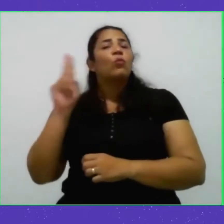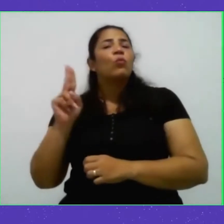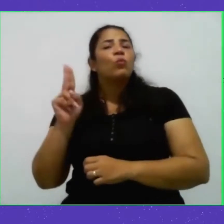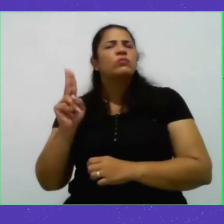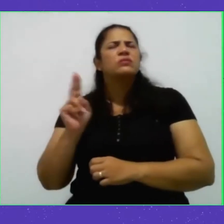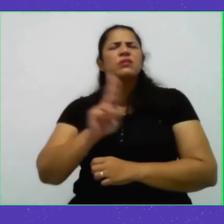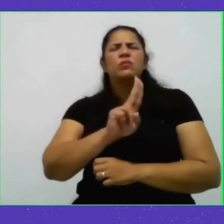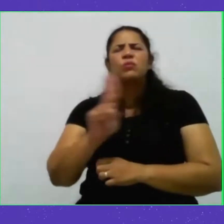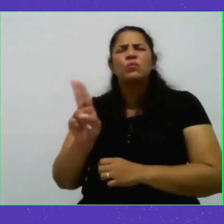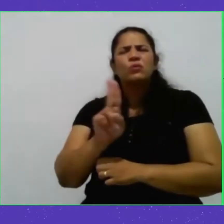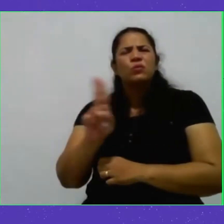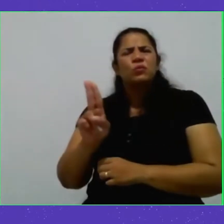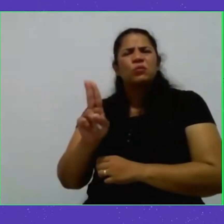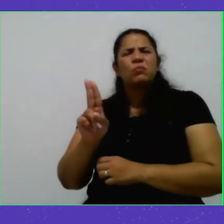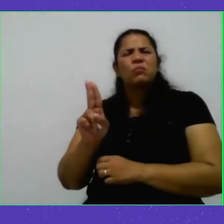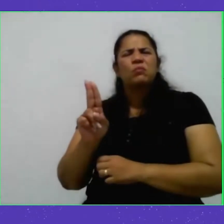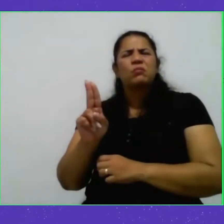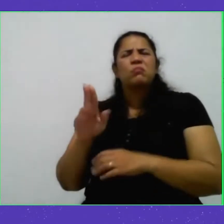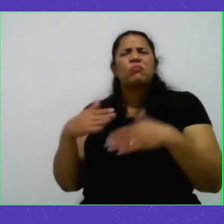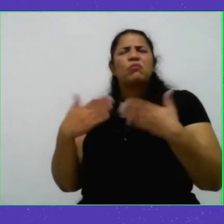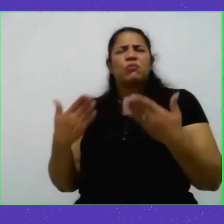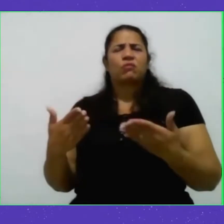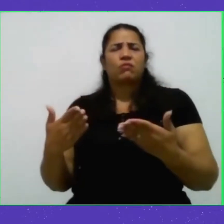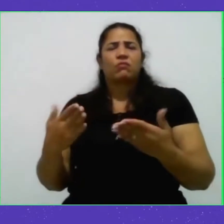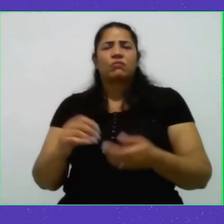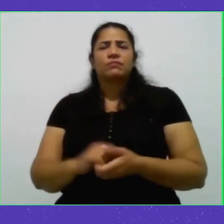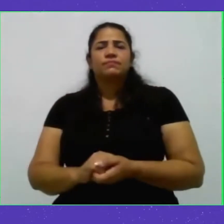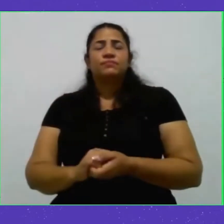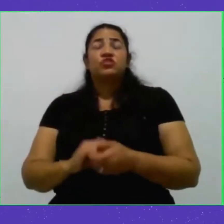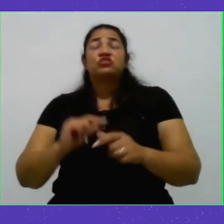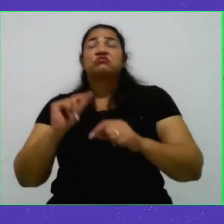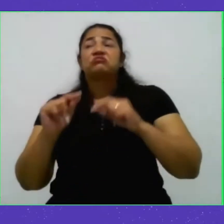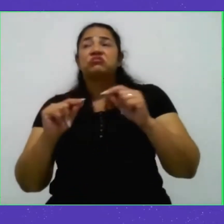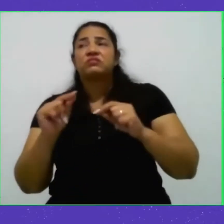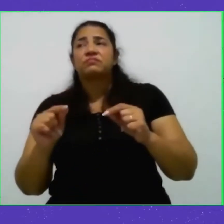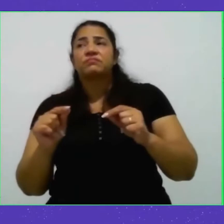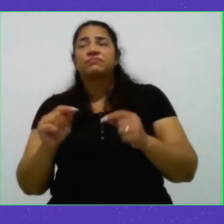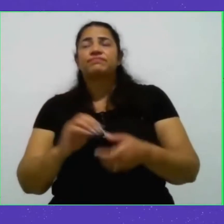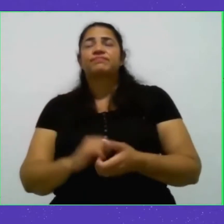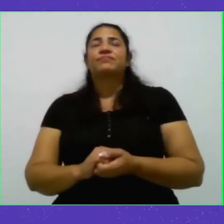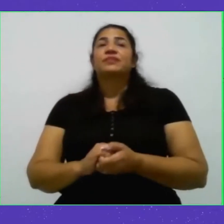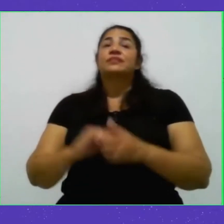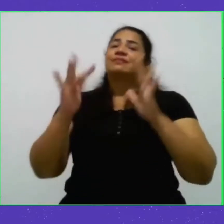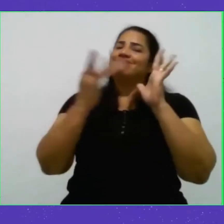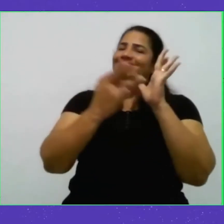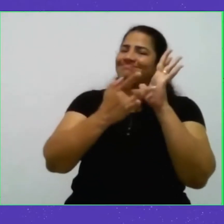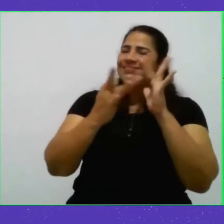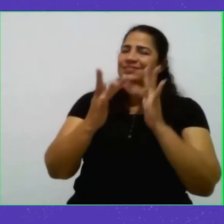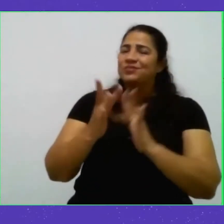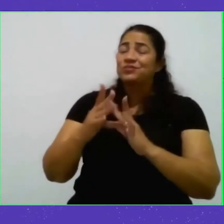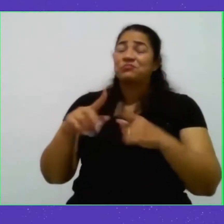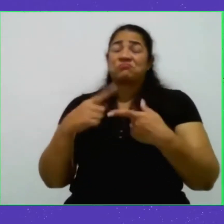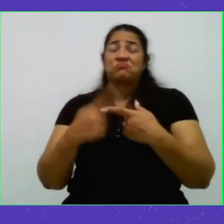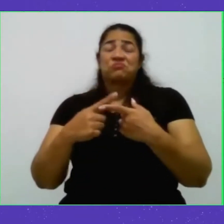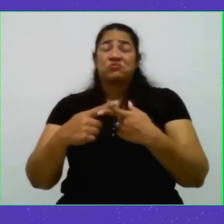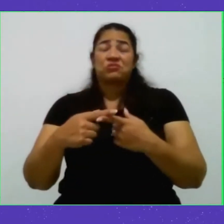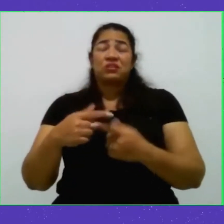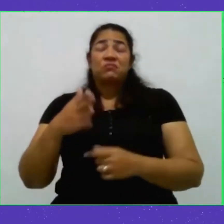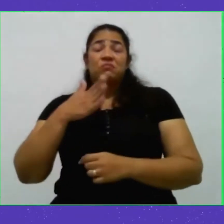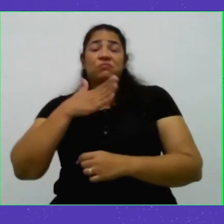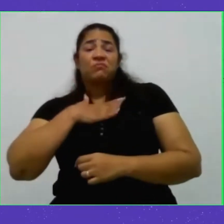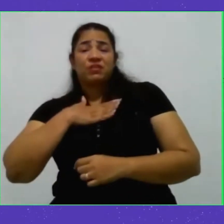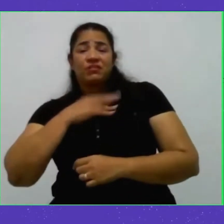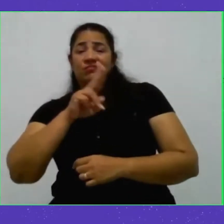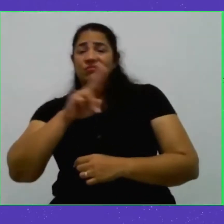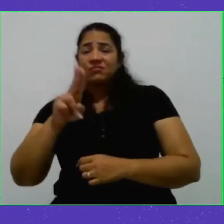Meu nome tem poder para fazer alguma coisa? Zero. Pelo contrário, eu só chamo problema para mim. Mas quando